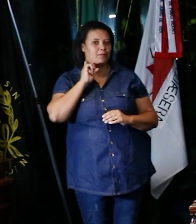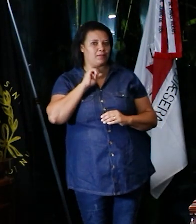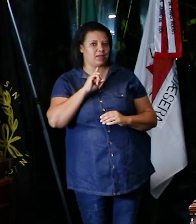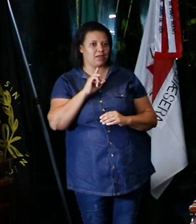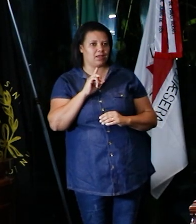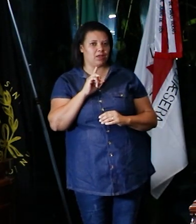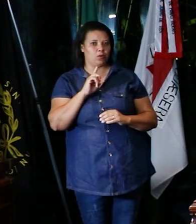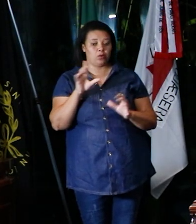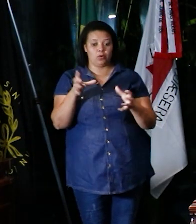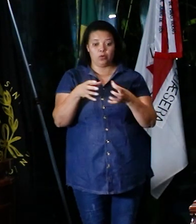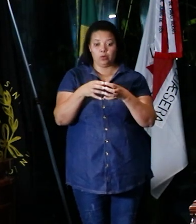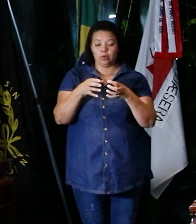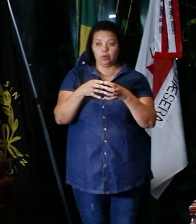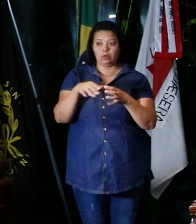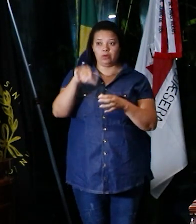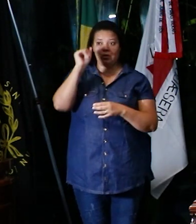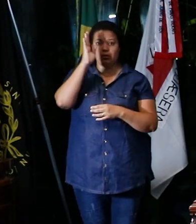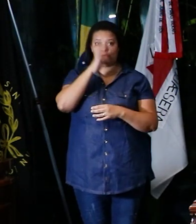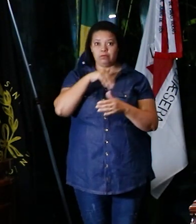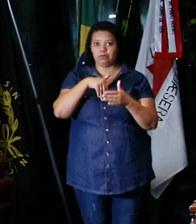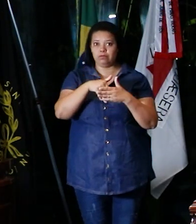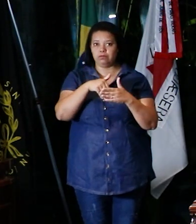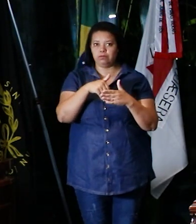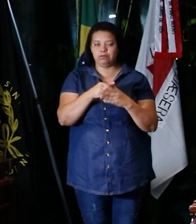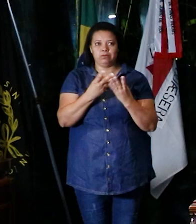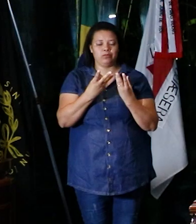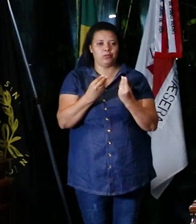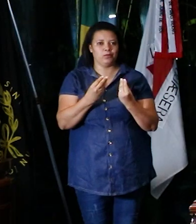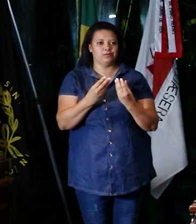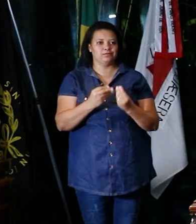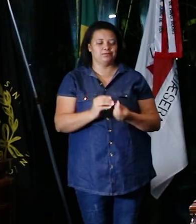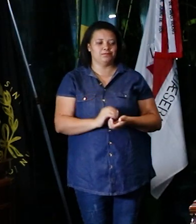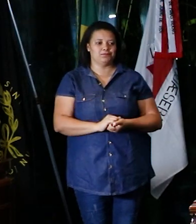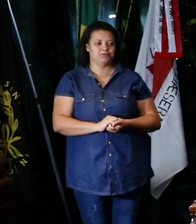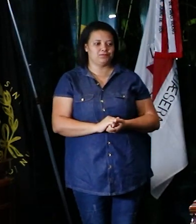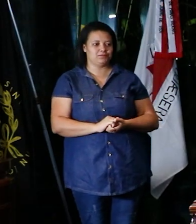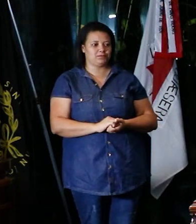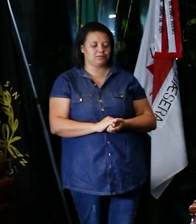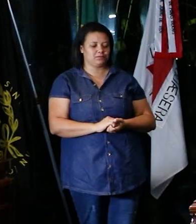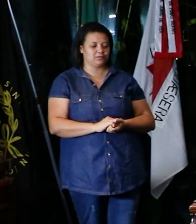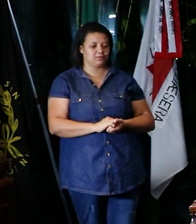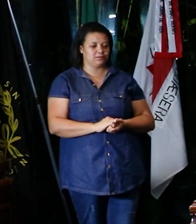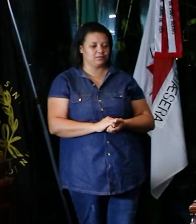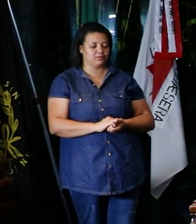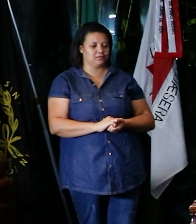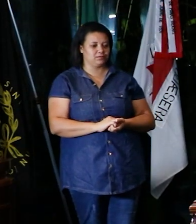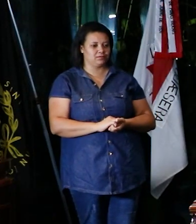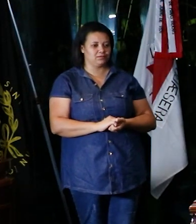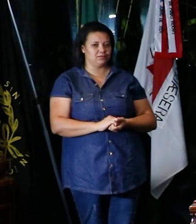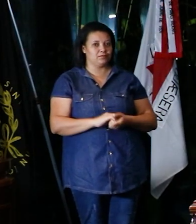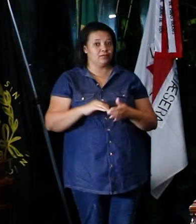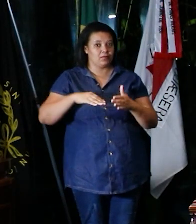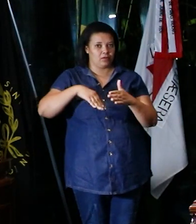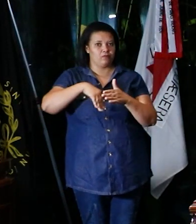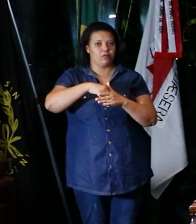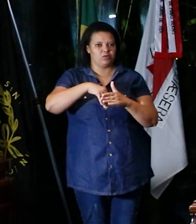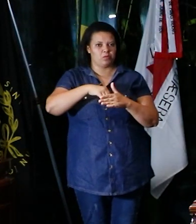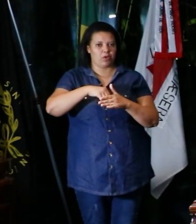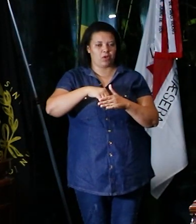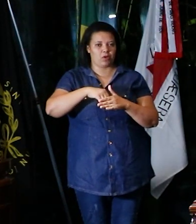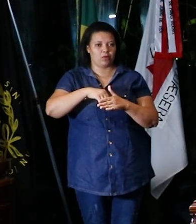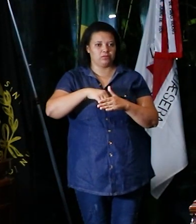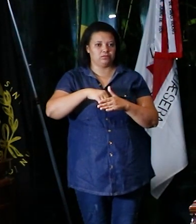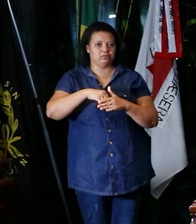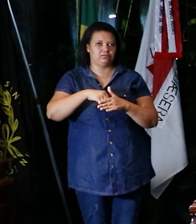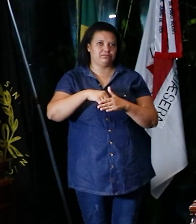seleção brasileira, muitas, né? Então, e futebol que ele tratava como